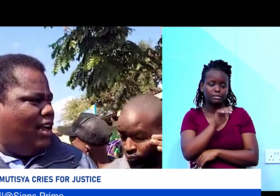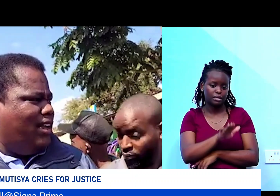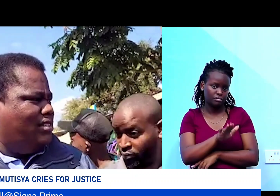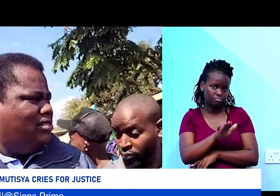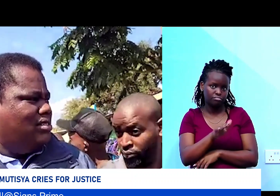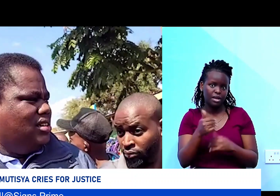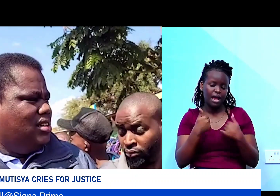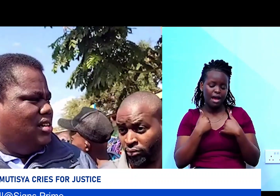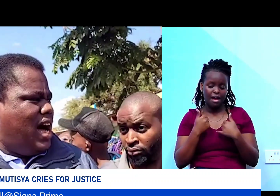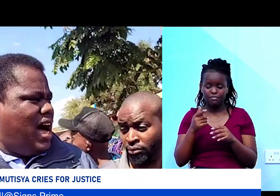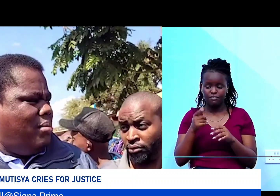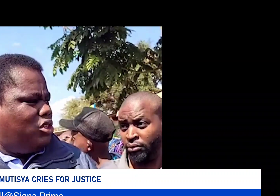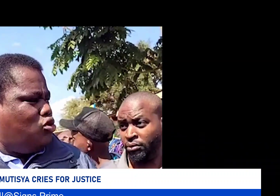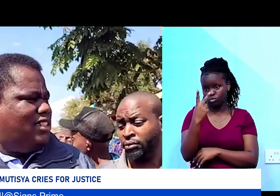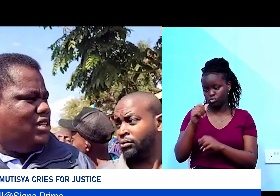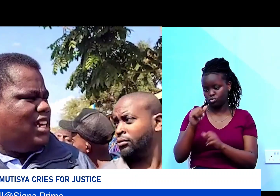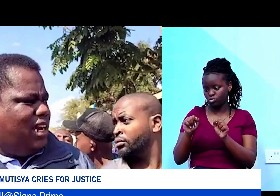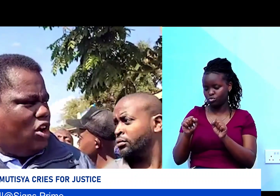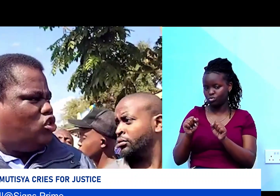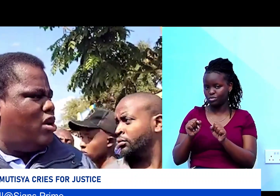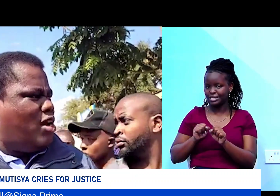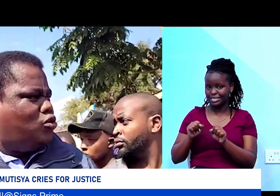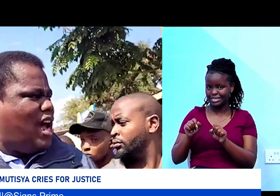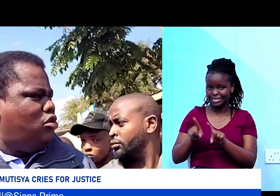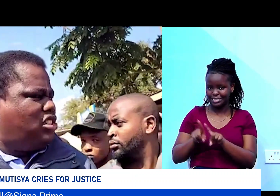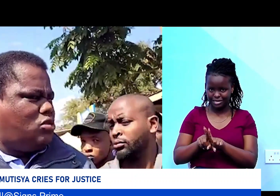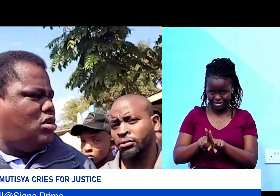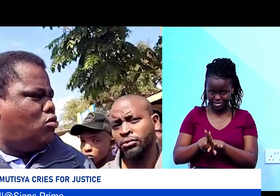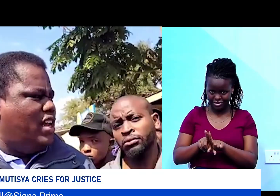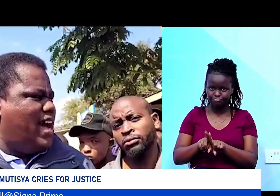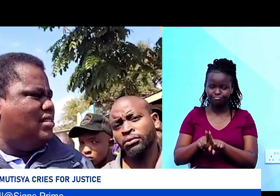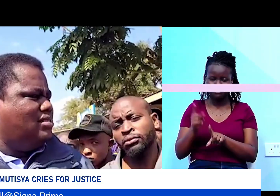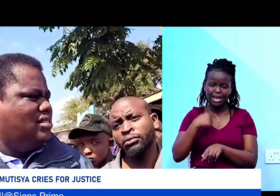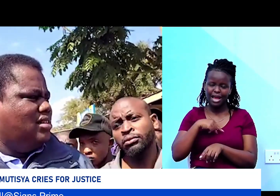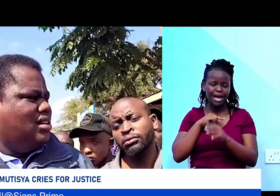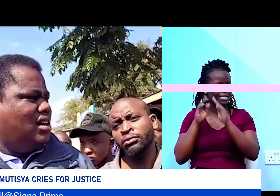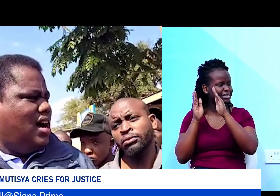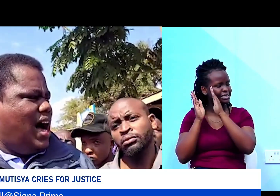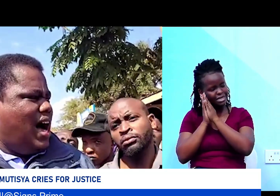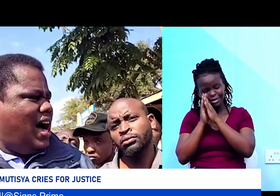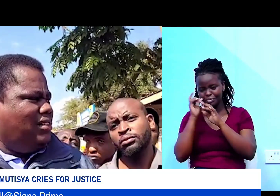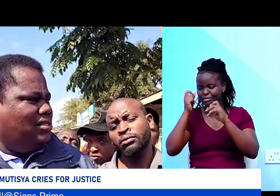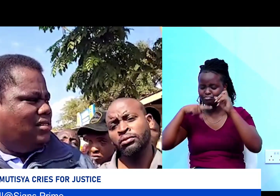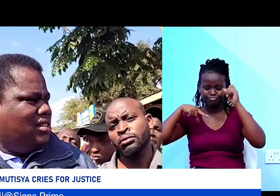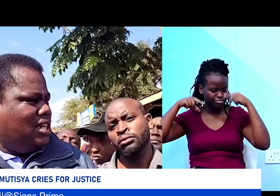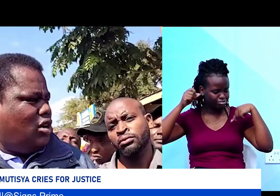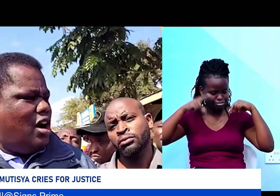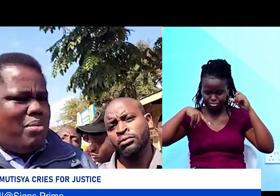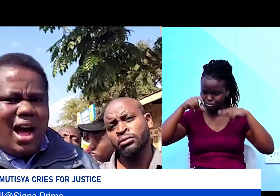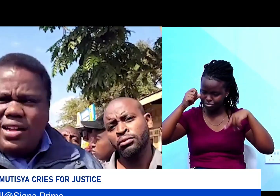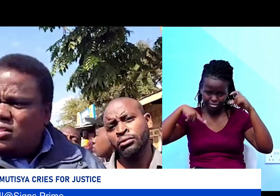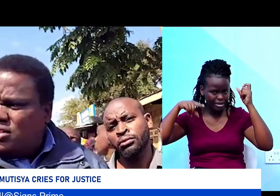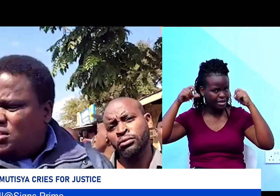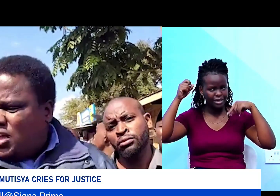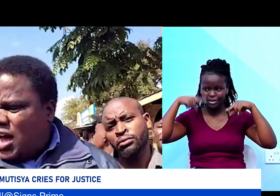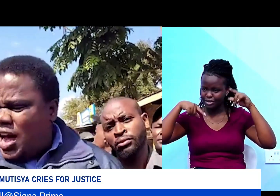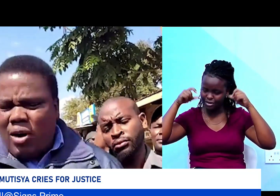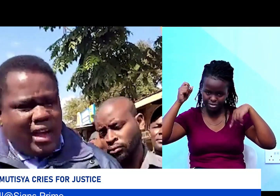wawili na ametuacha. Nikilio tumekuwa tulali usiku ni kulia. Na tunaomba